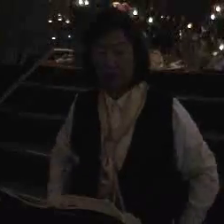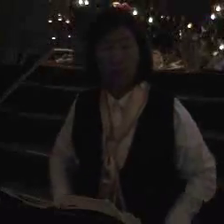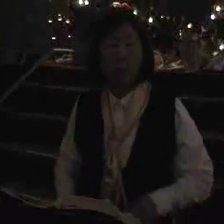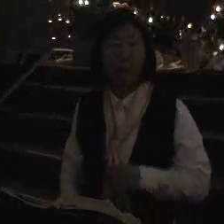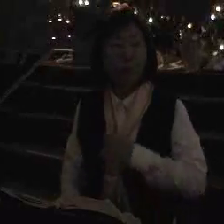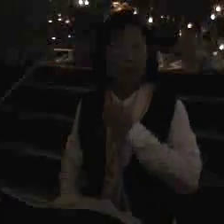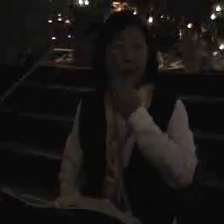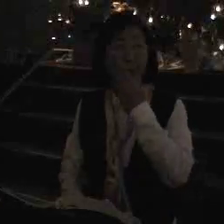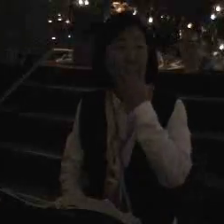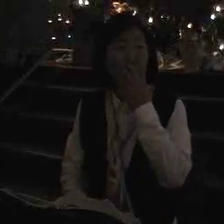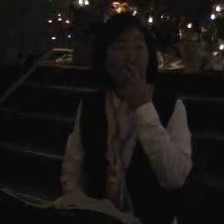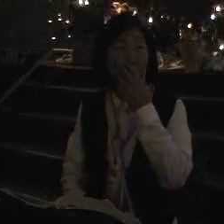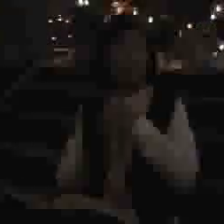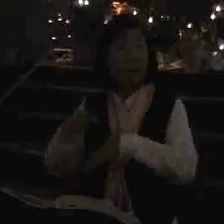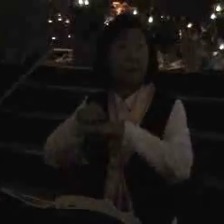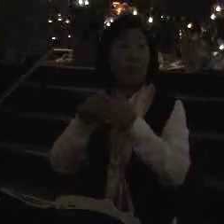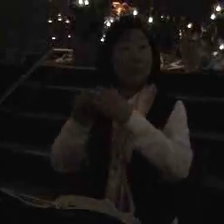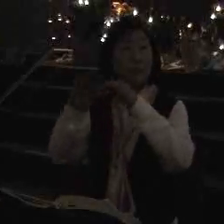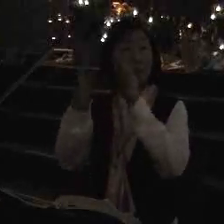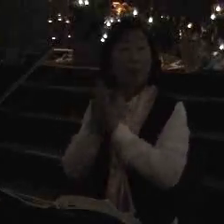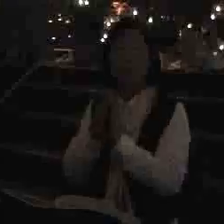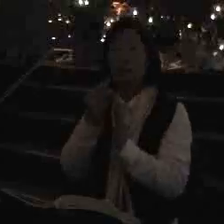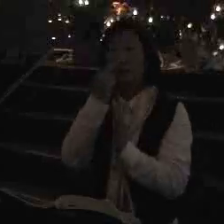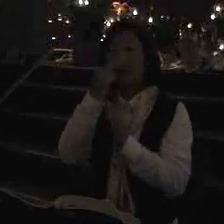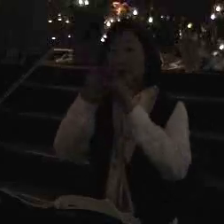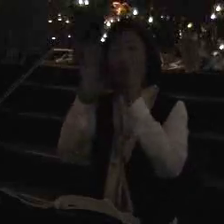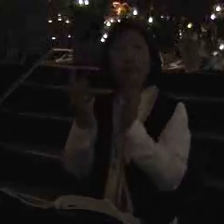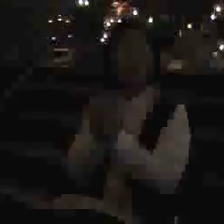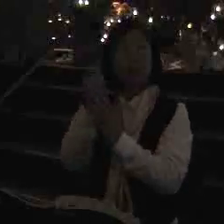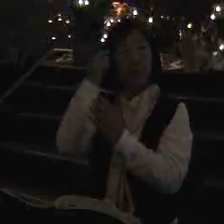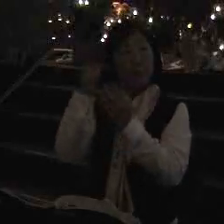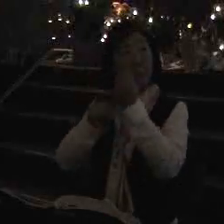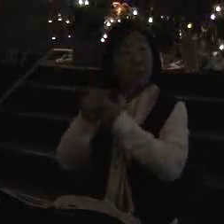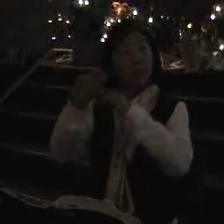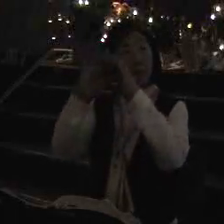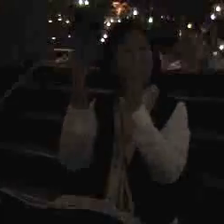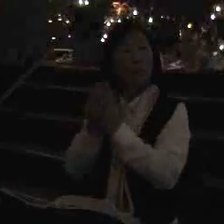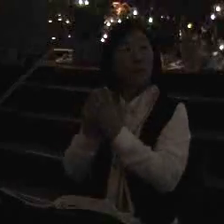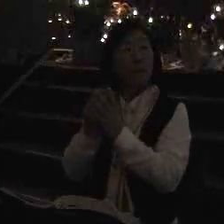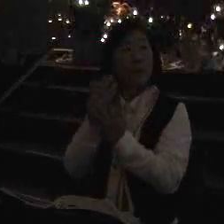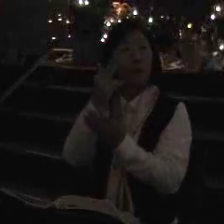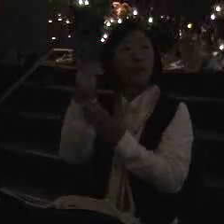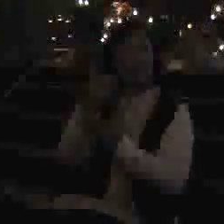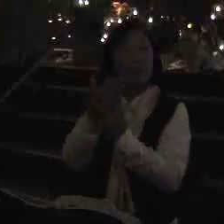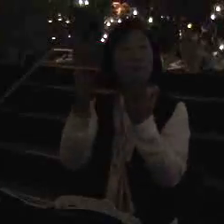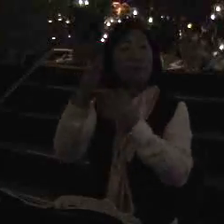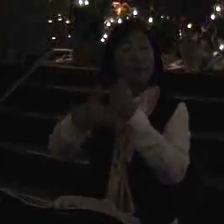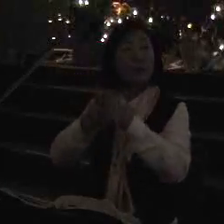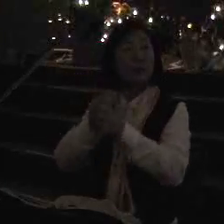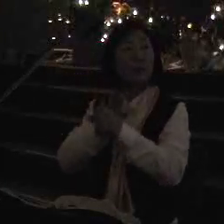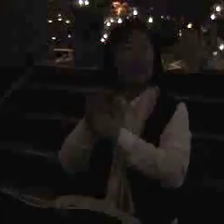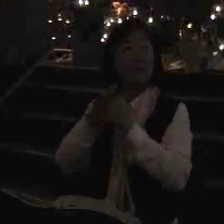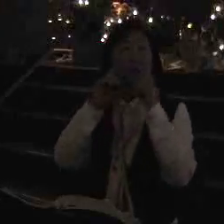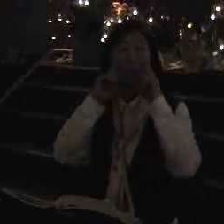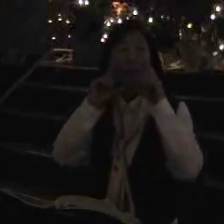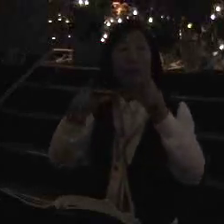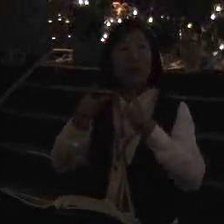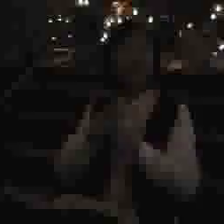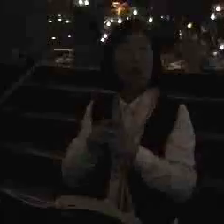내 마음을 다하고 목숨을 다하고 뜻을 다하여 주 너의 하나님을 사랑하라.